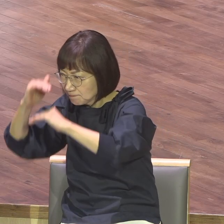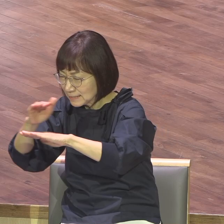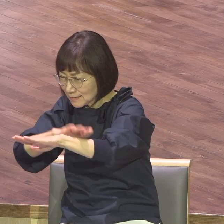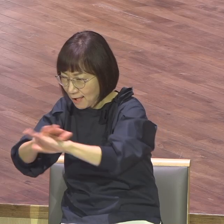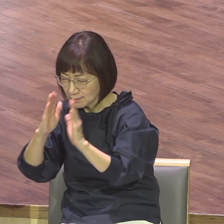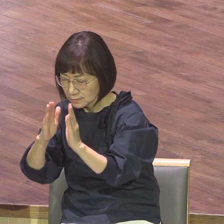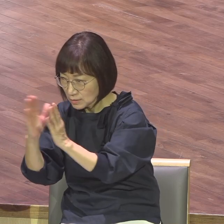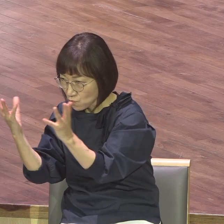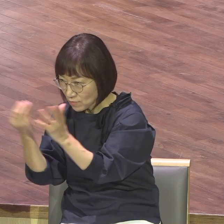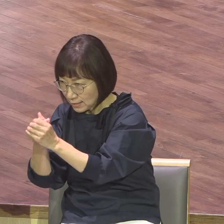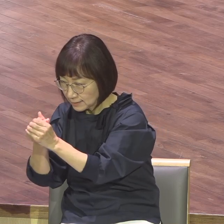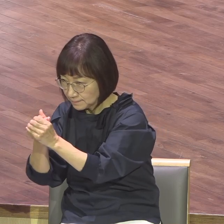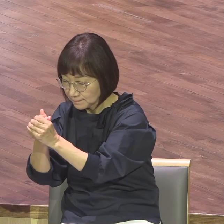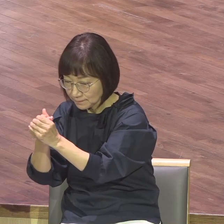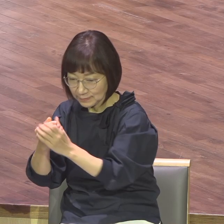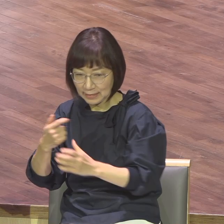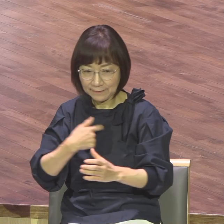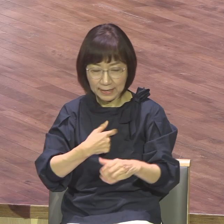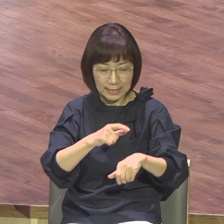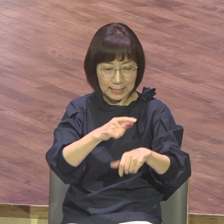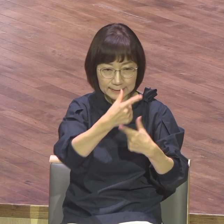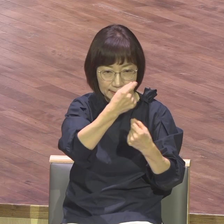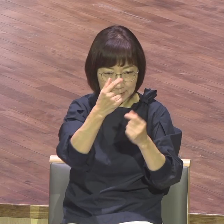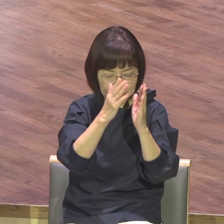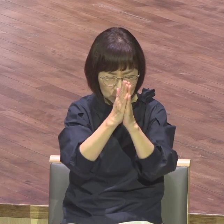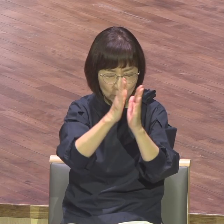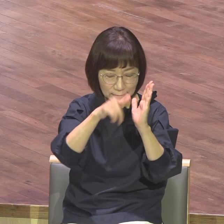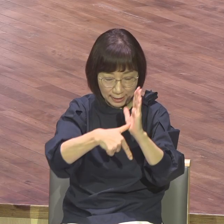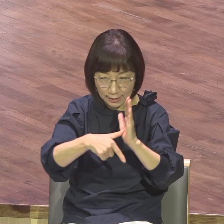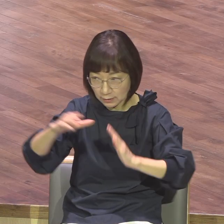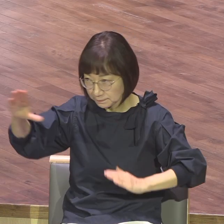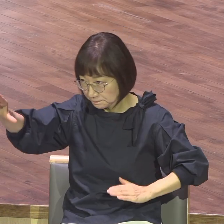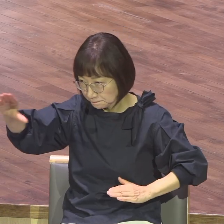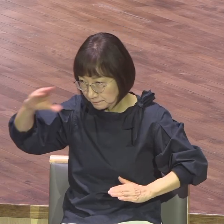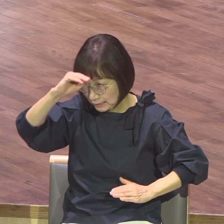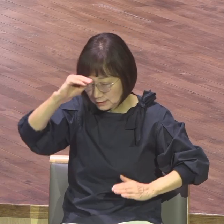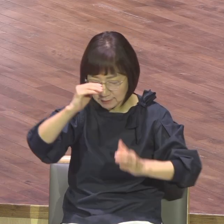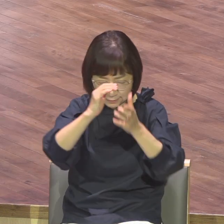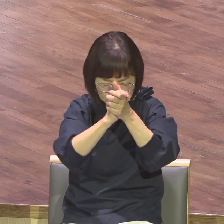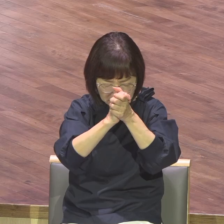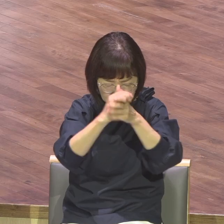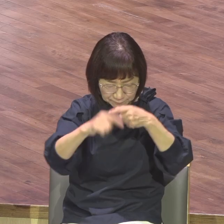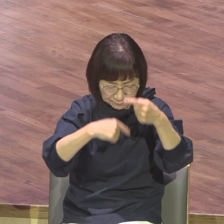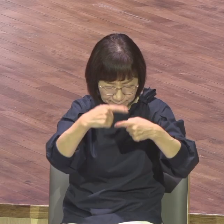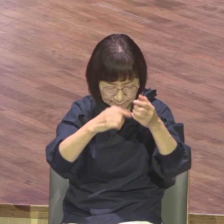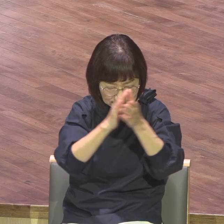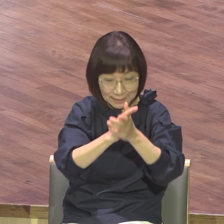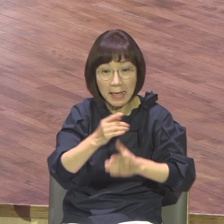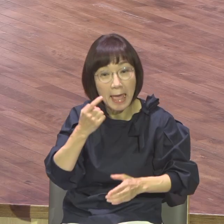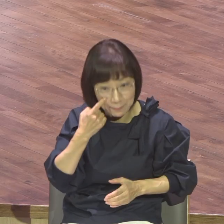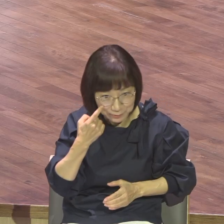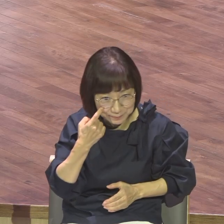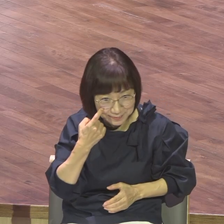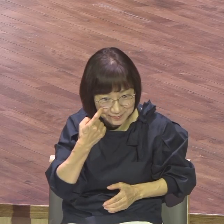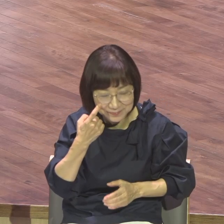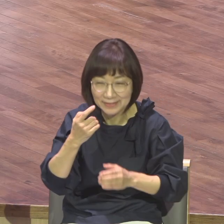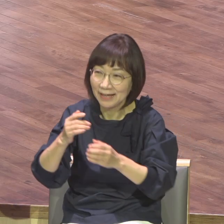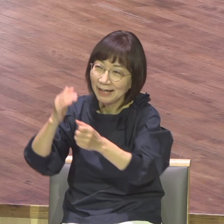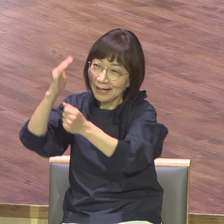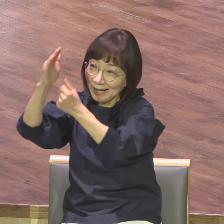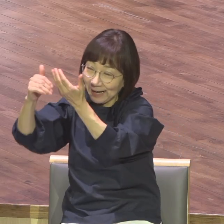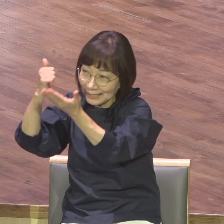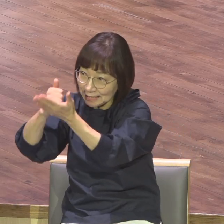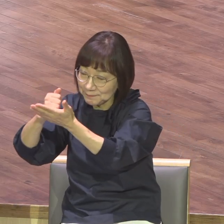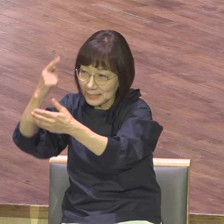정리해서 정식기도 시간에 그대로 해보시기 바랍니다. 하나님께서 지혜와 계시의